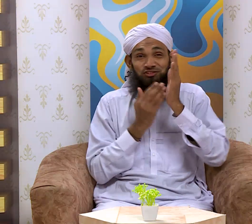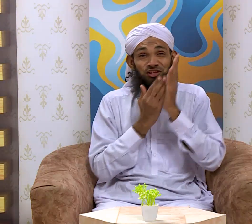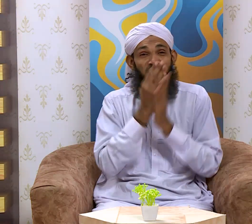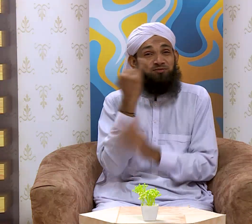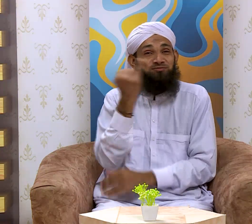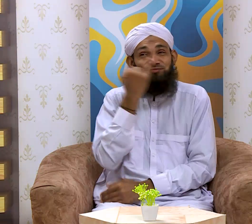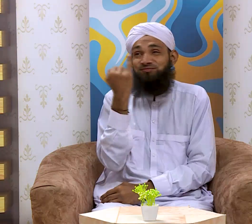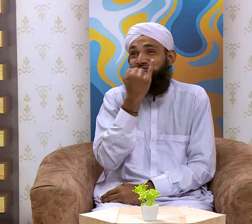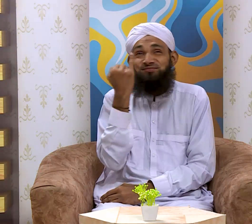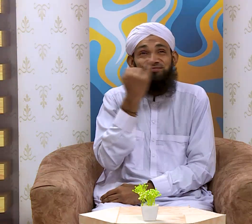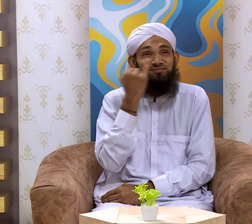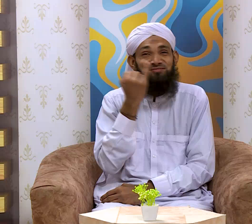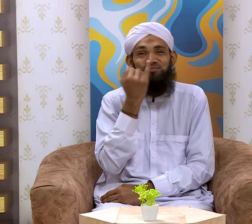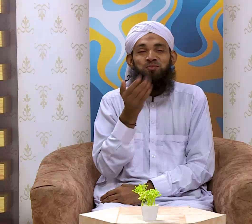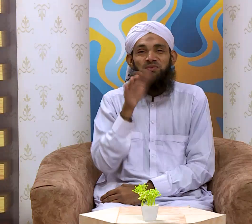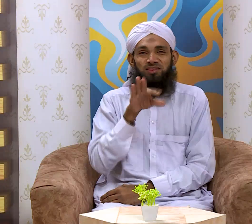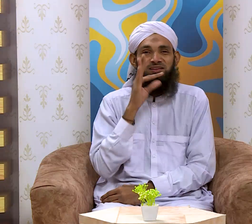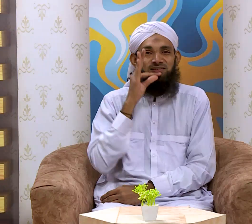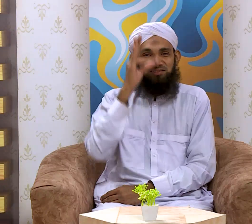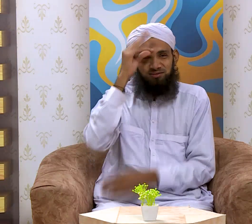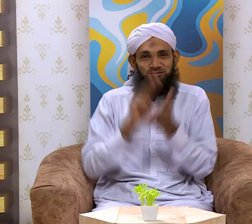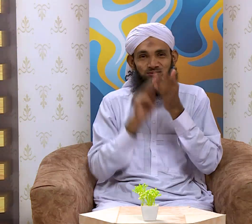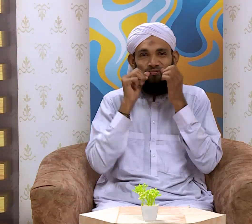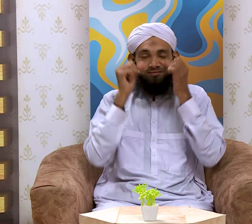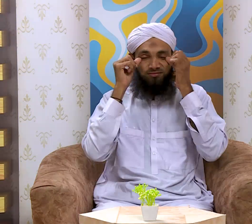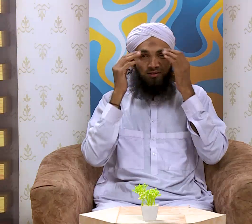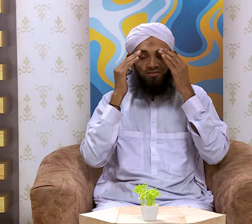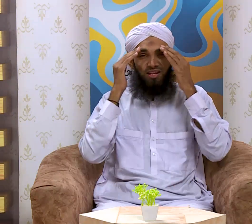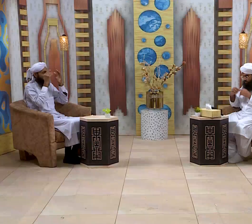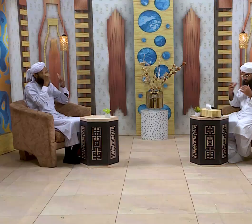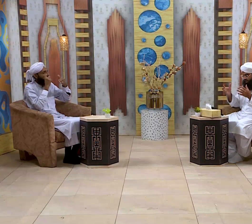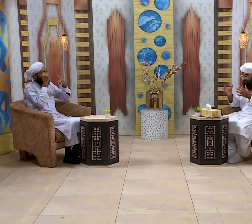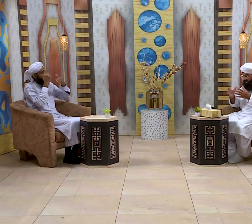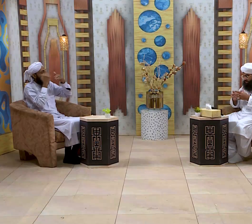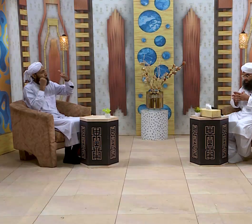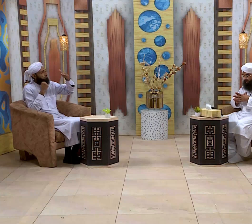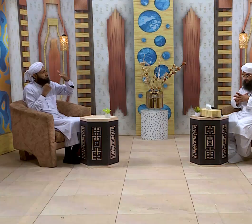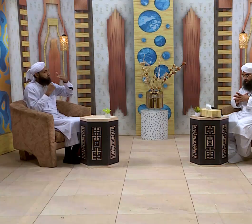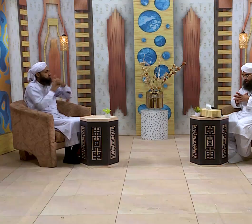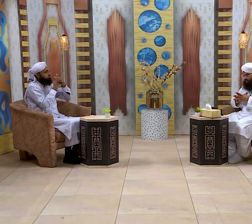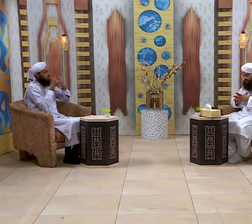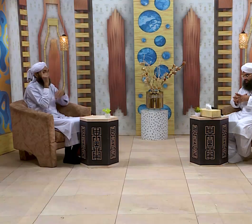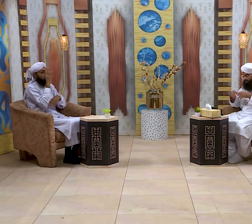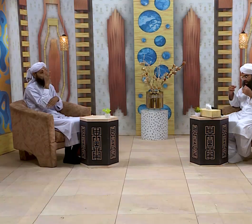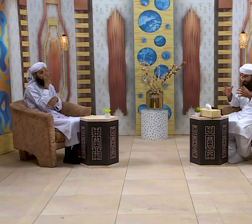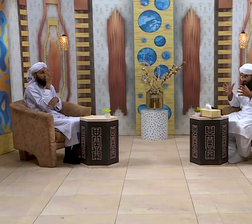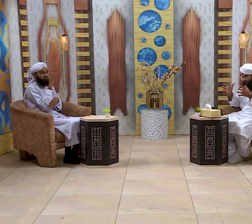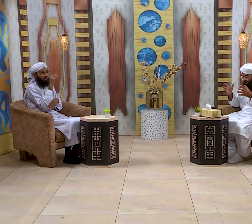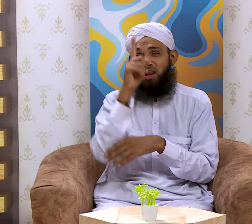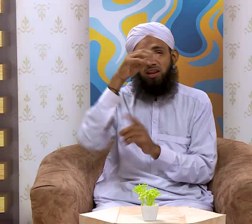گئی۔ اس کے بعد آپ علیہ السلام سدرۃ المنتہا پر پہنچے۔ اس درخت پر جب انوار الہی کی بارش ہوئی تو